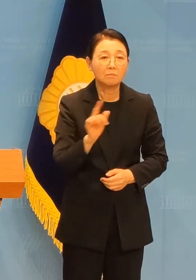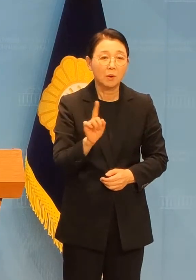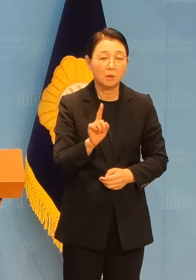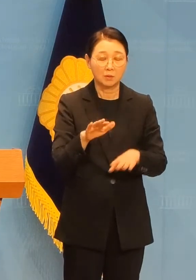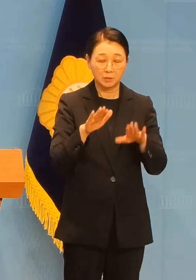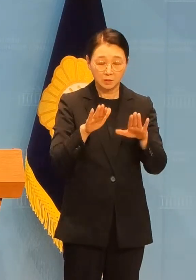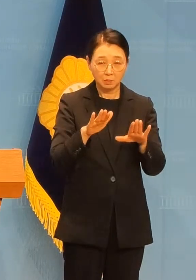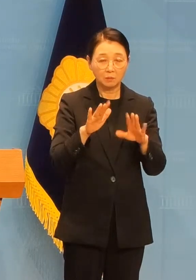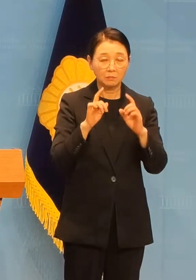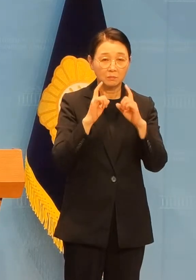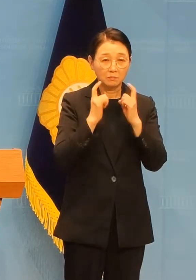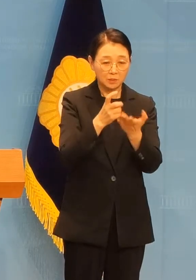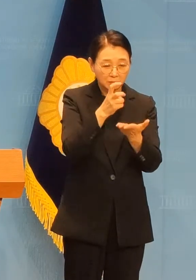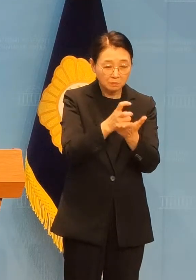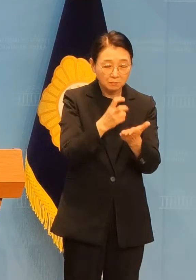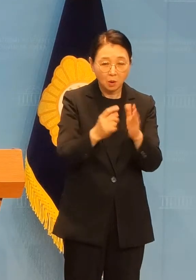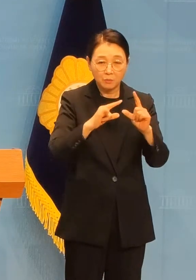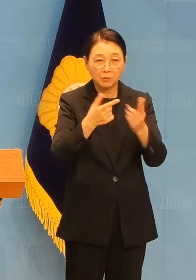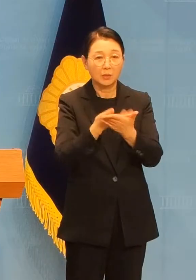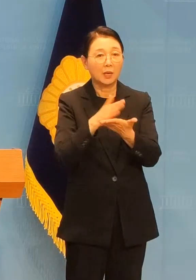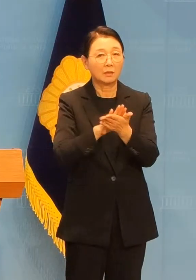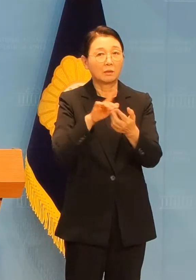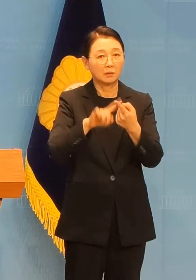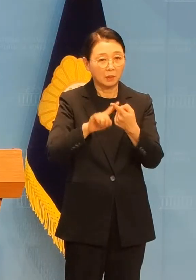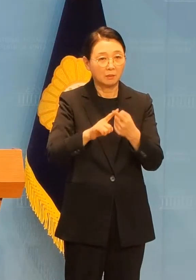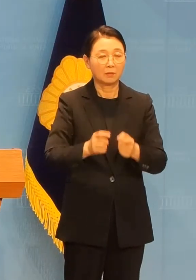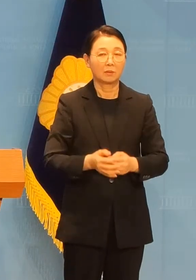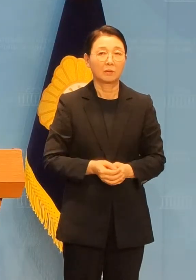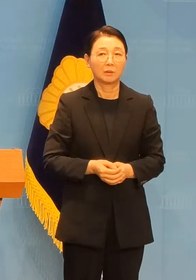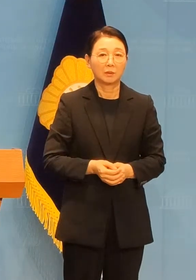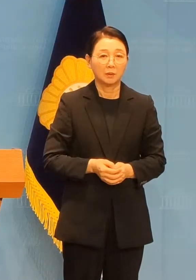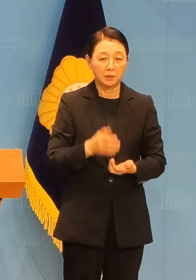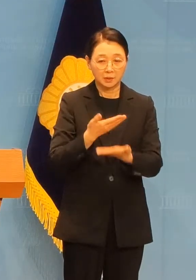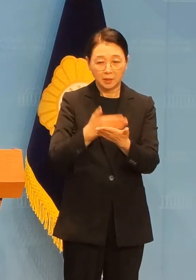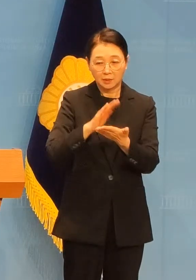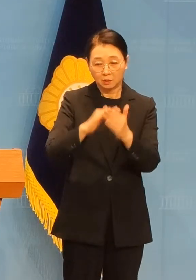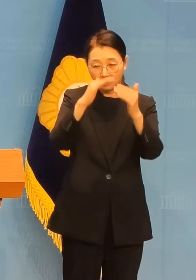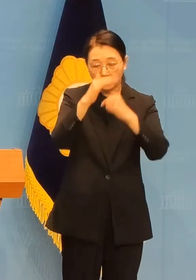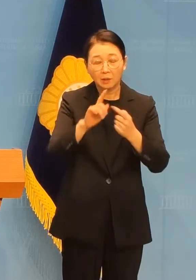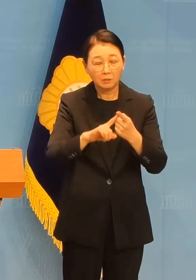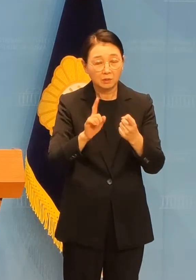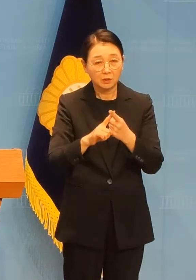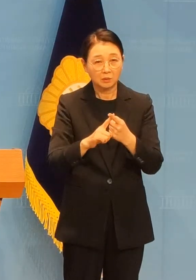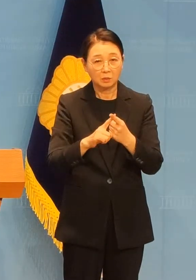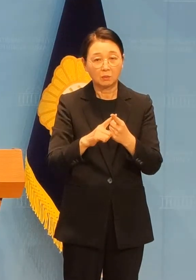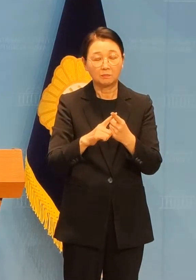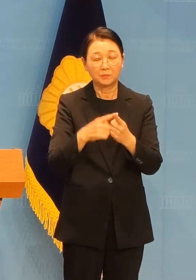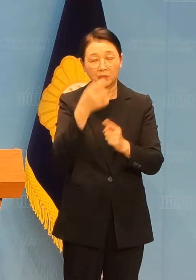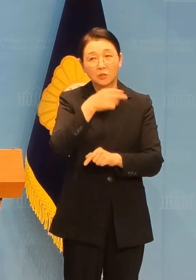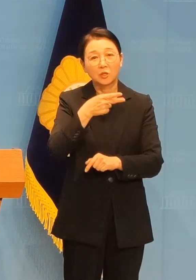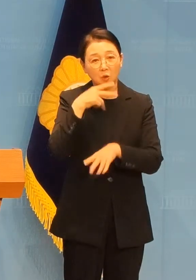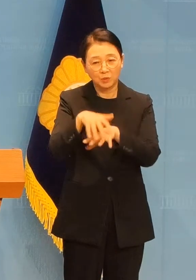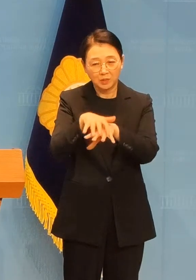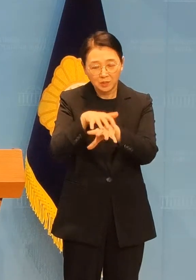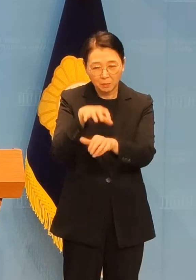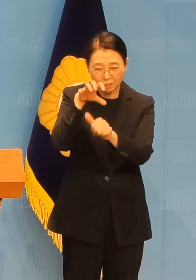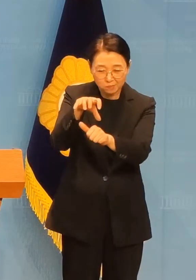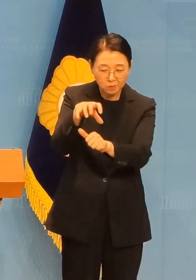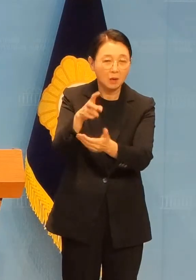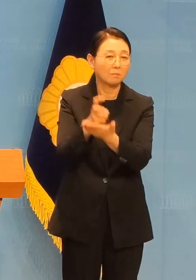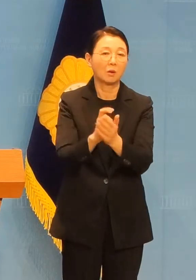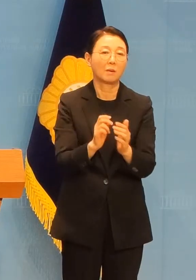이번 민법 일부 개정안입니다. 이 개정안은 비영리 법인 전체를 옥죄는 법이